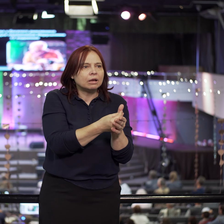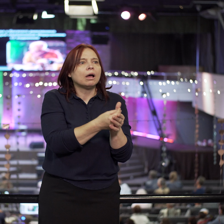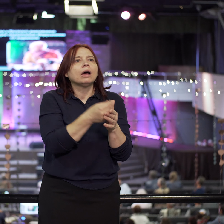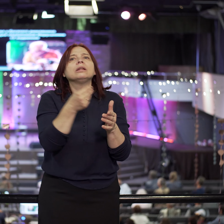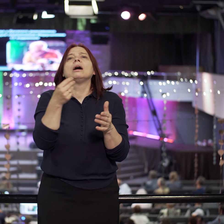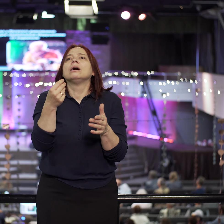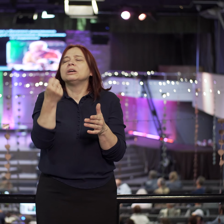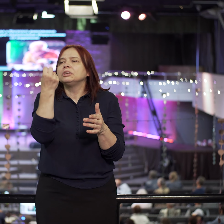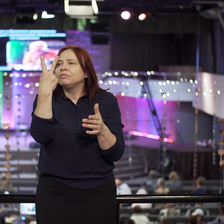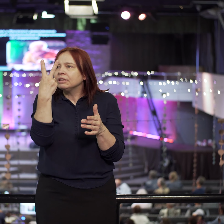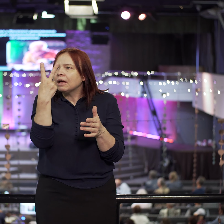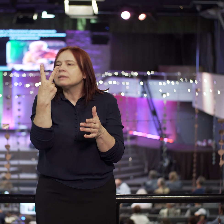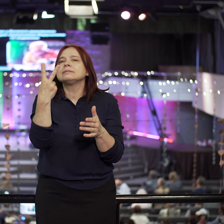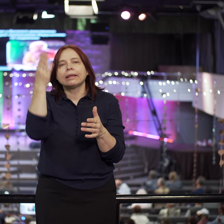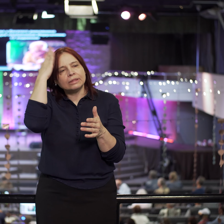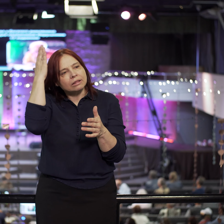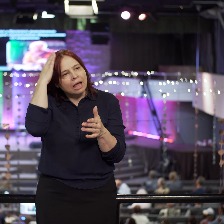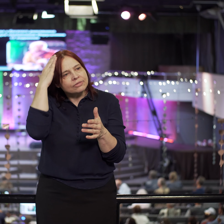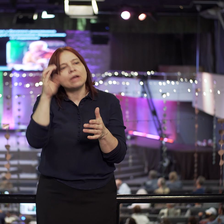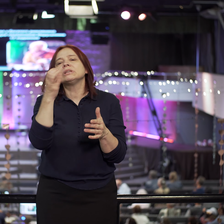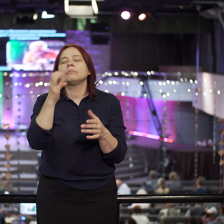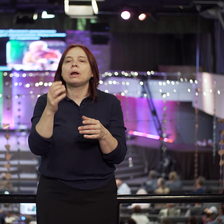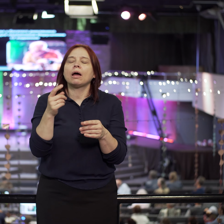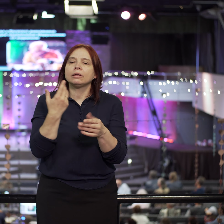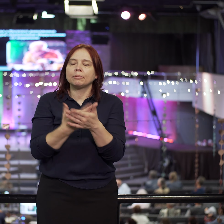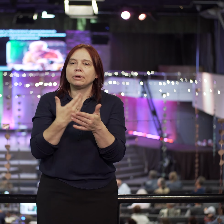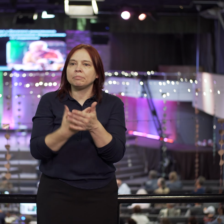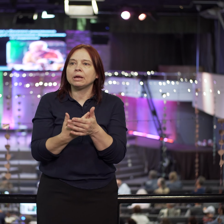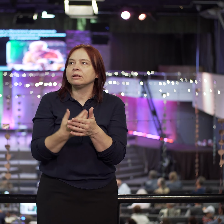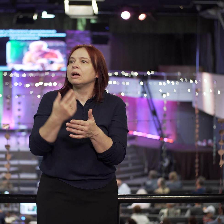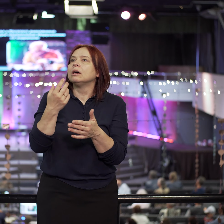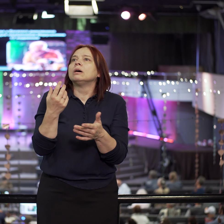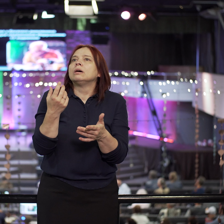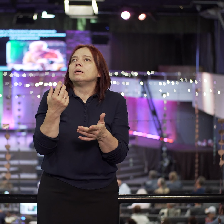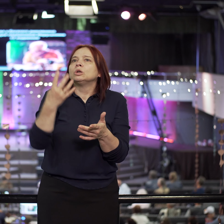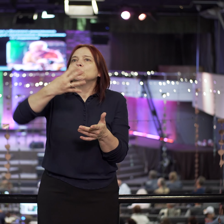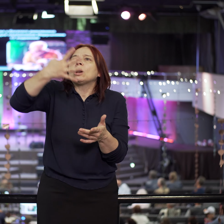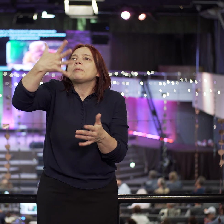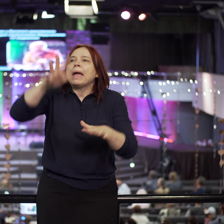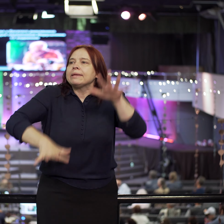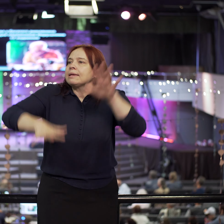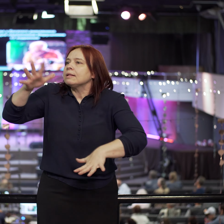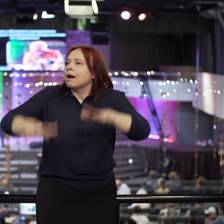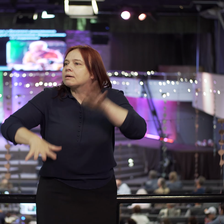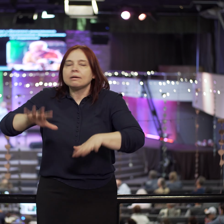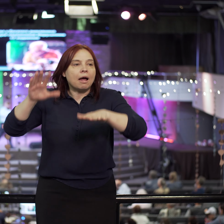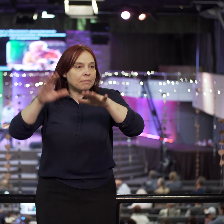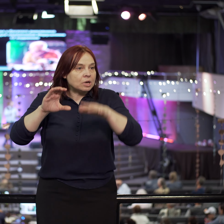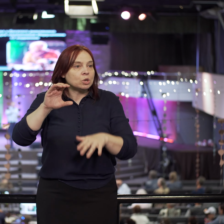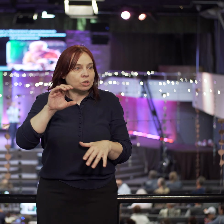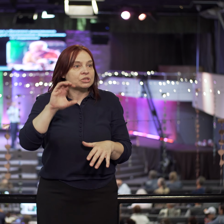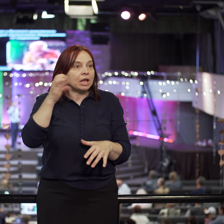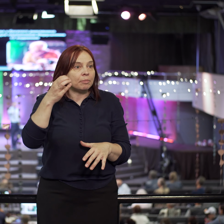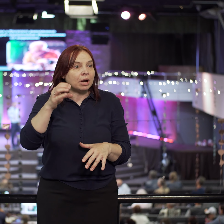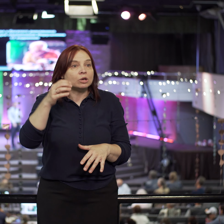килограмм. То есть это круглая сумма, это более миллиона долларов. Я отдам тебе, если